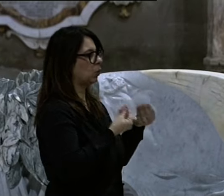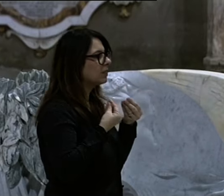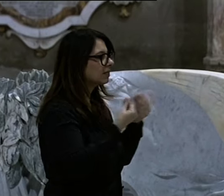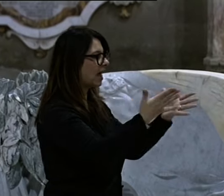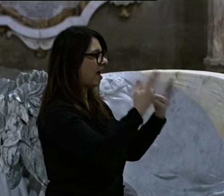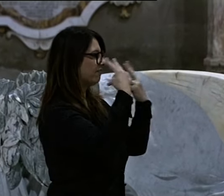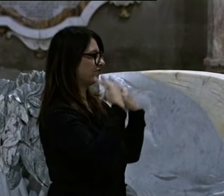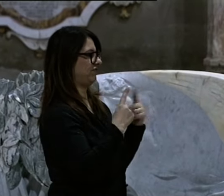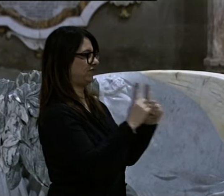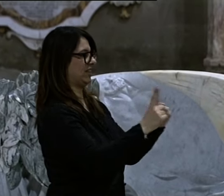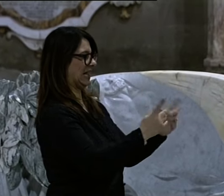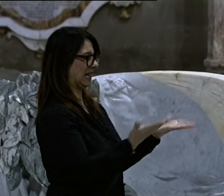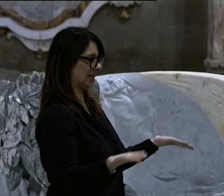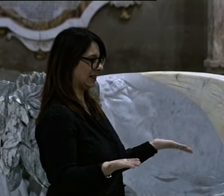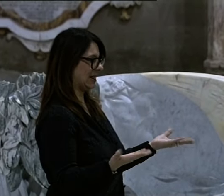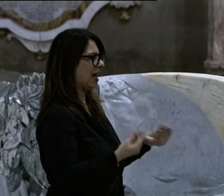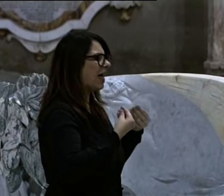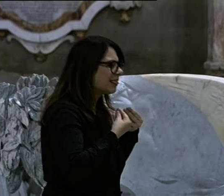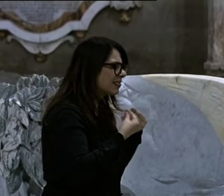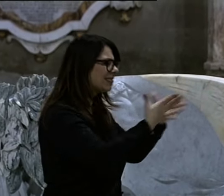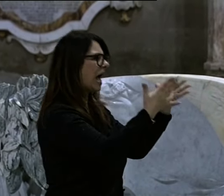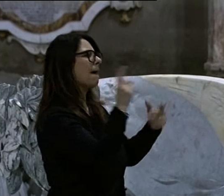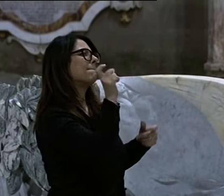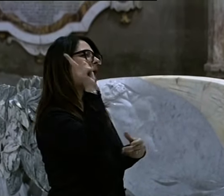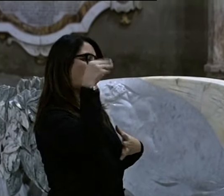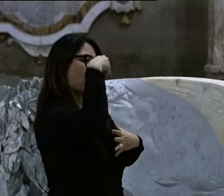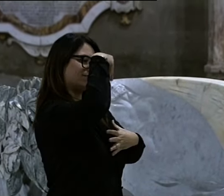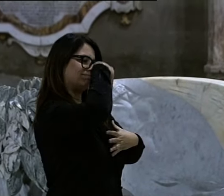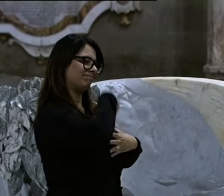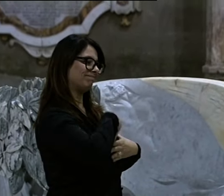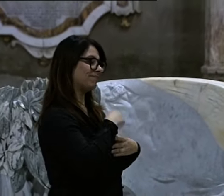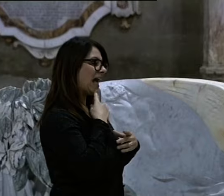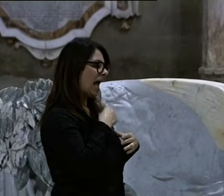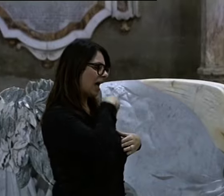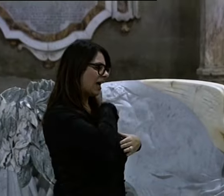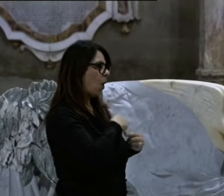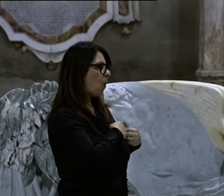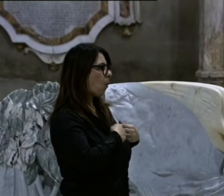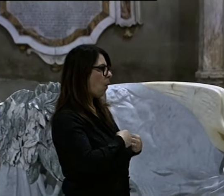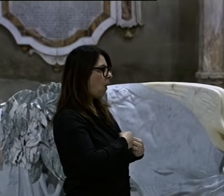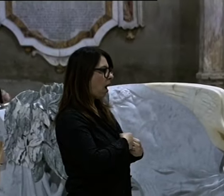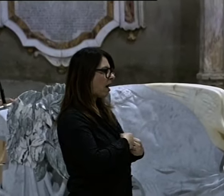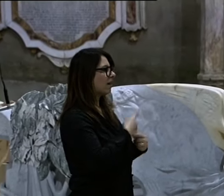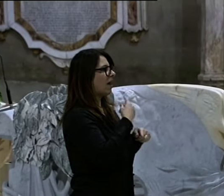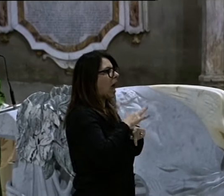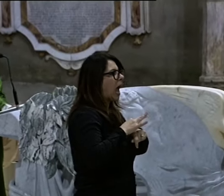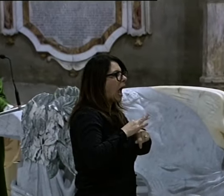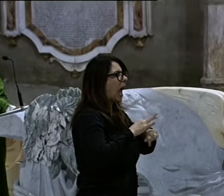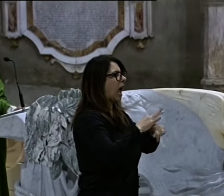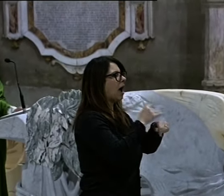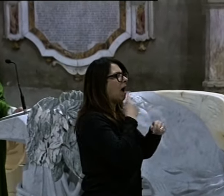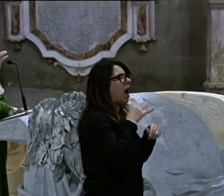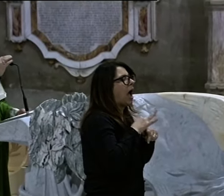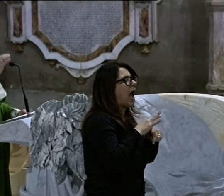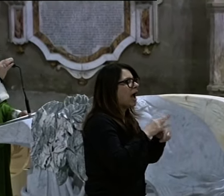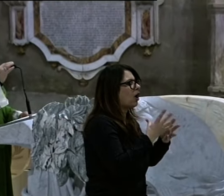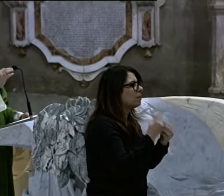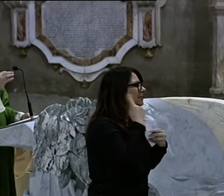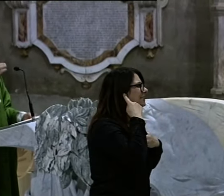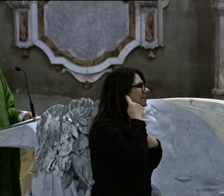vita, lascia che la sua parola entri nel tuo cuore, ti accompagni. Impara a